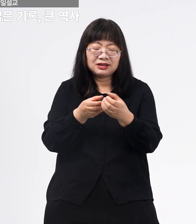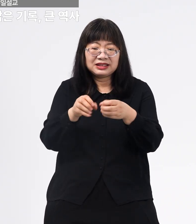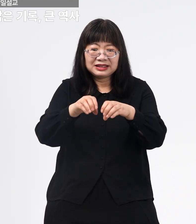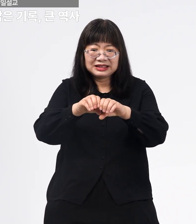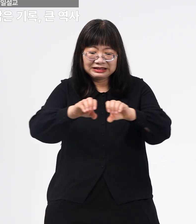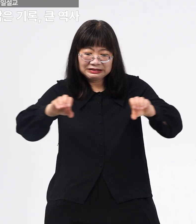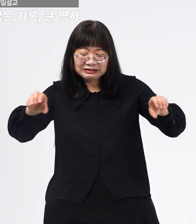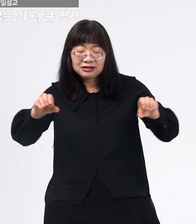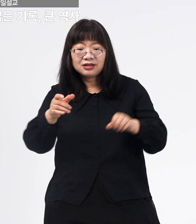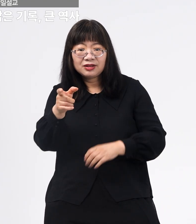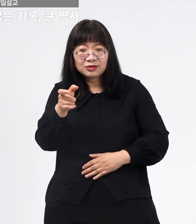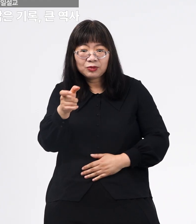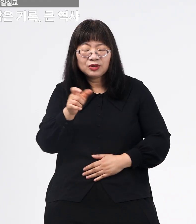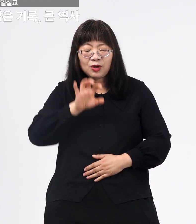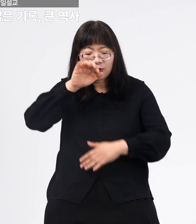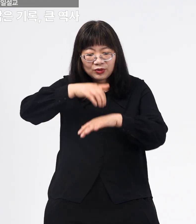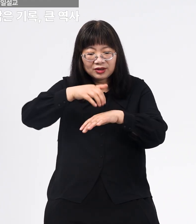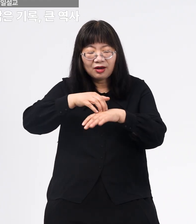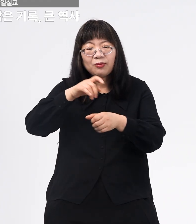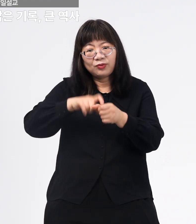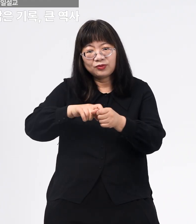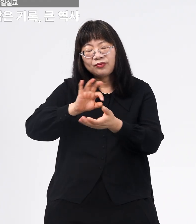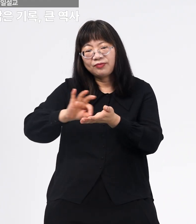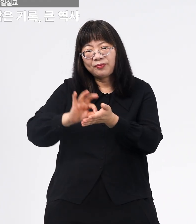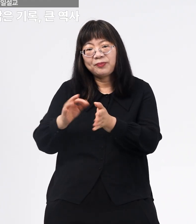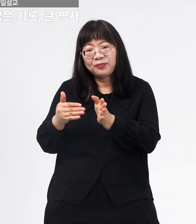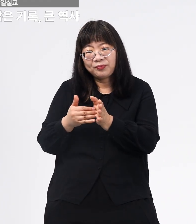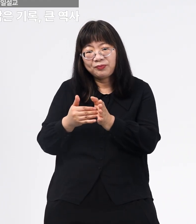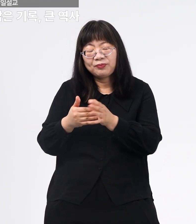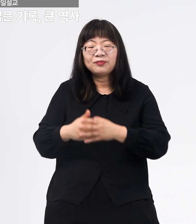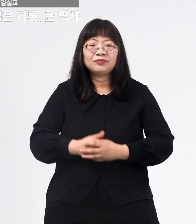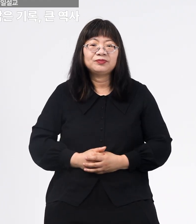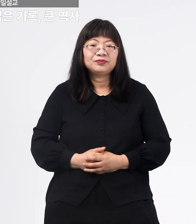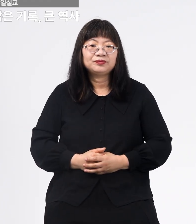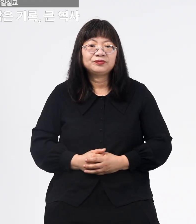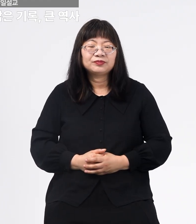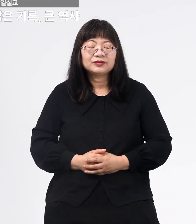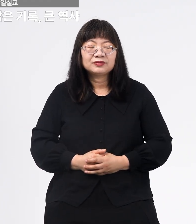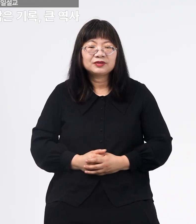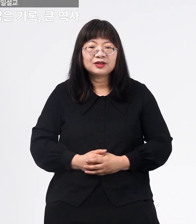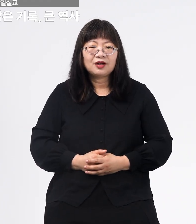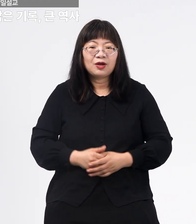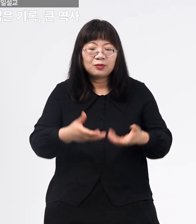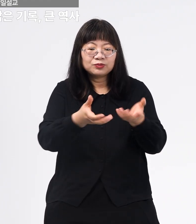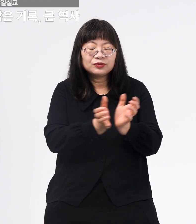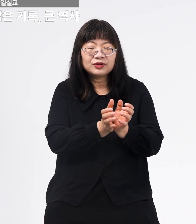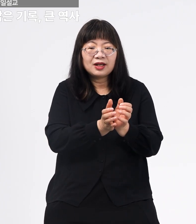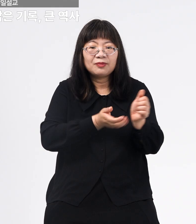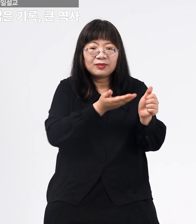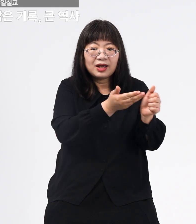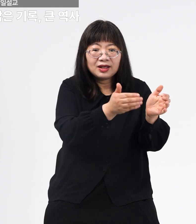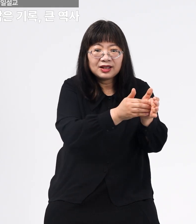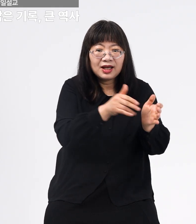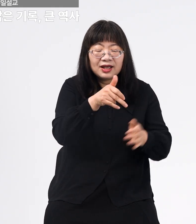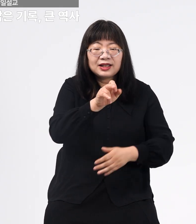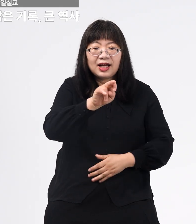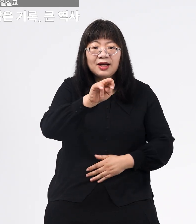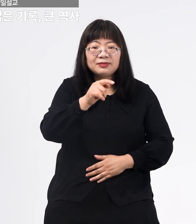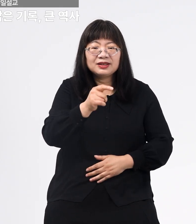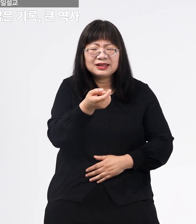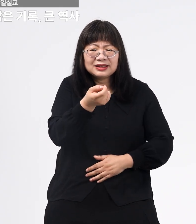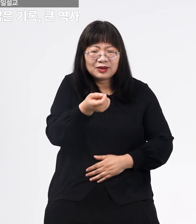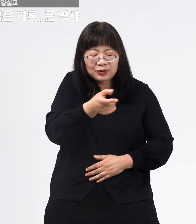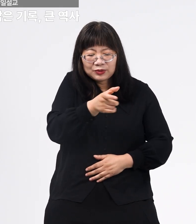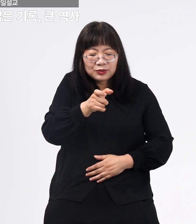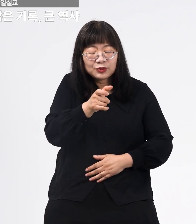총을 훈련용으로 썼었는데, 그 자대 배치받으니까 카빈 소총이라고 그걸 주더라고요.